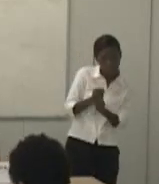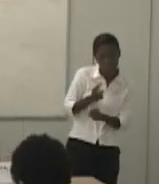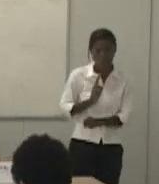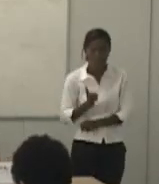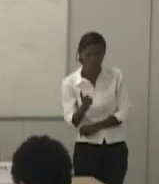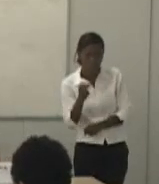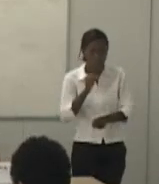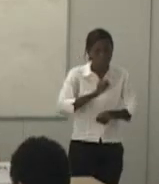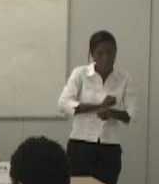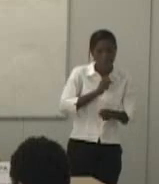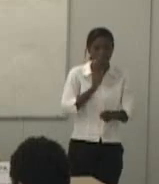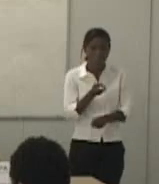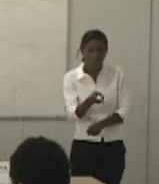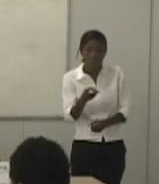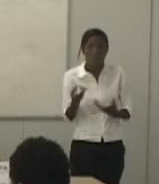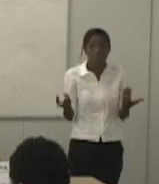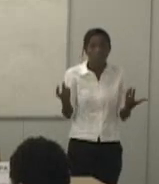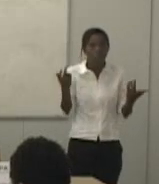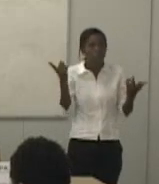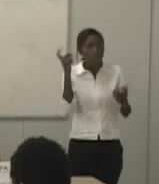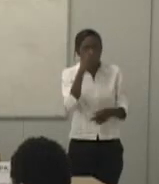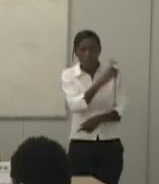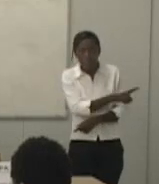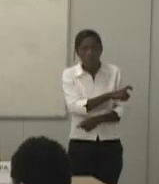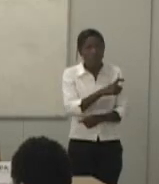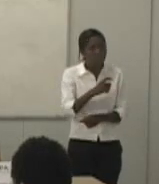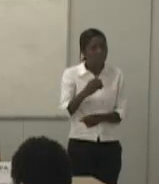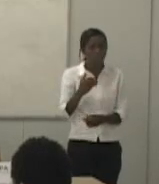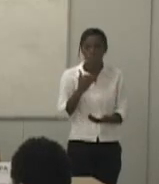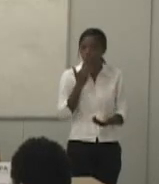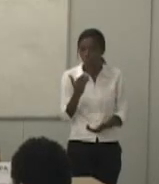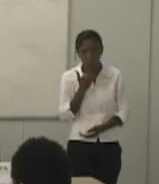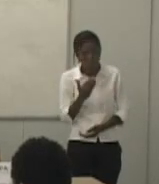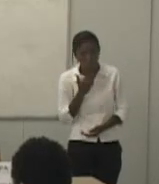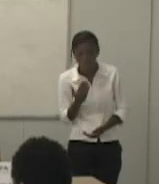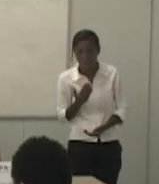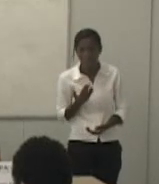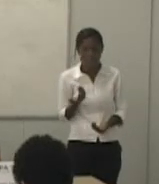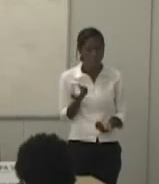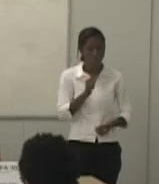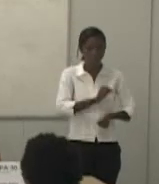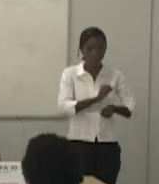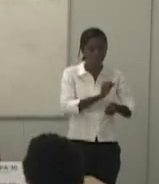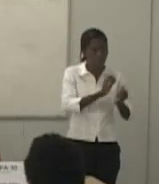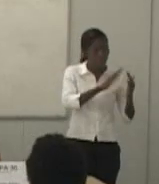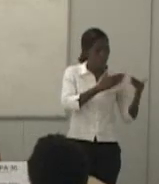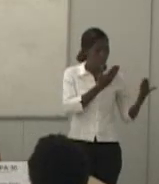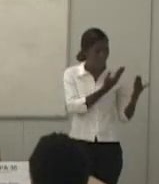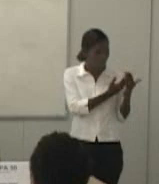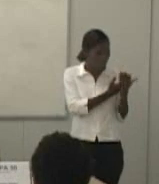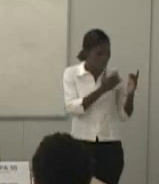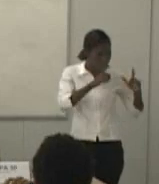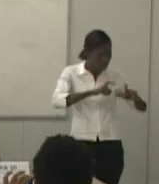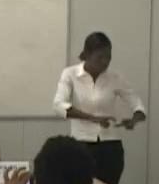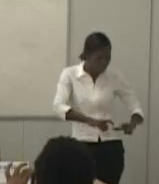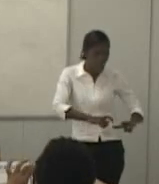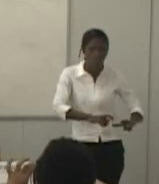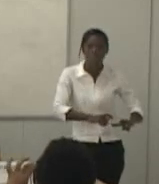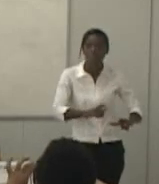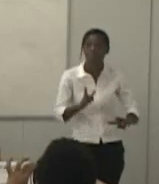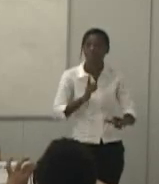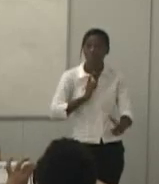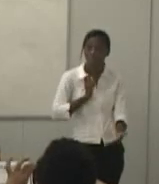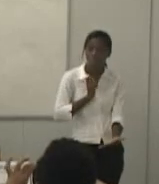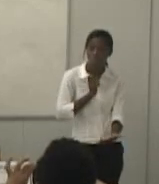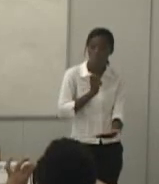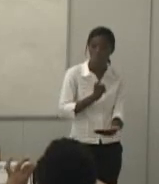a obra e desembarga não dava mais para ficar nas salinhas cedidas pela escola e daí foi o a compra né